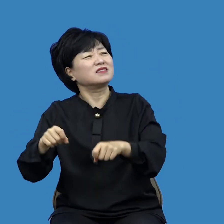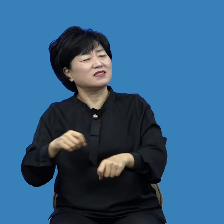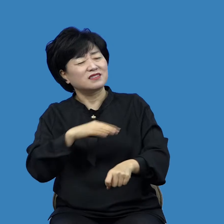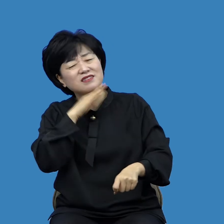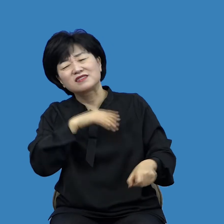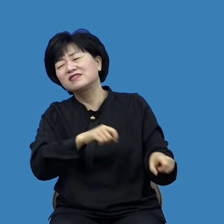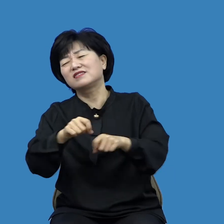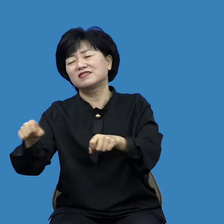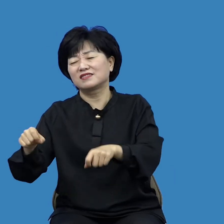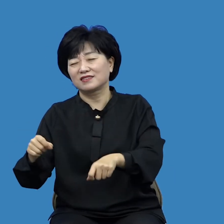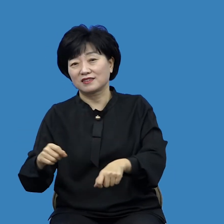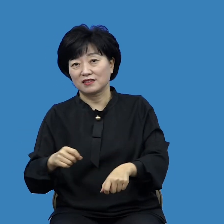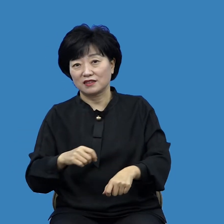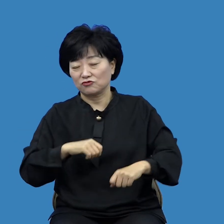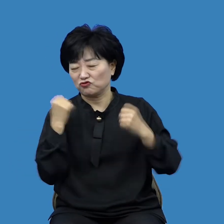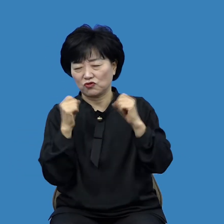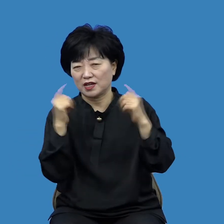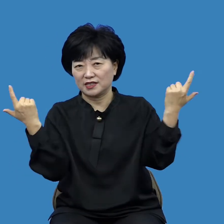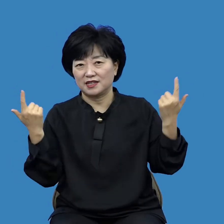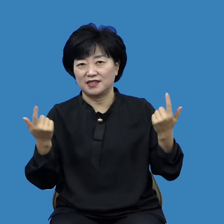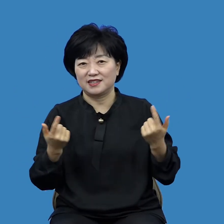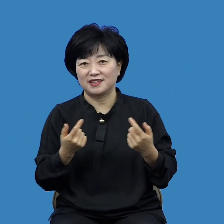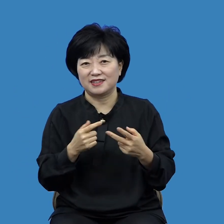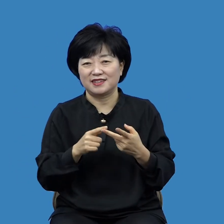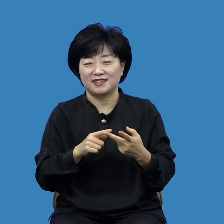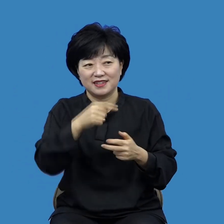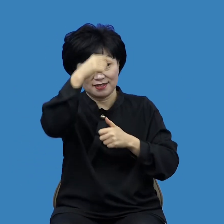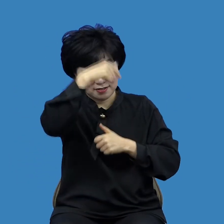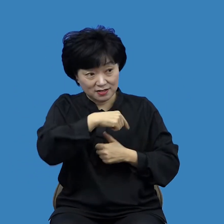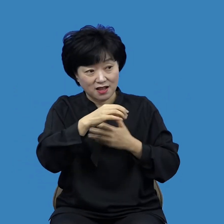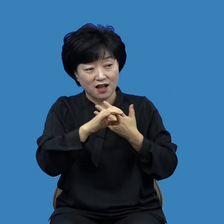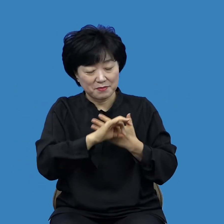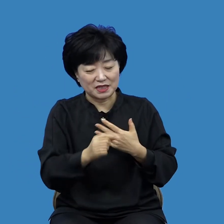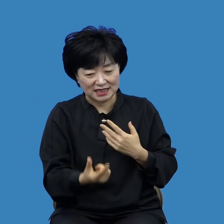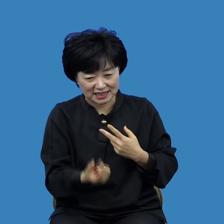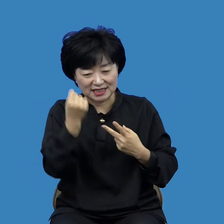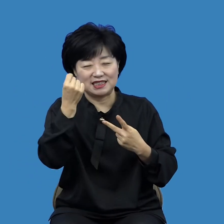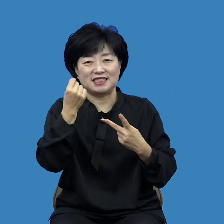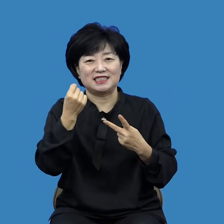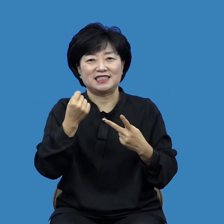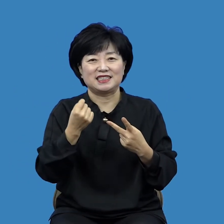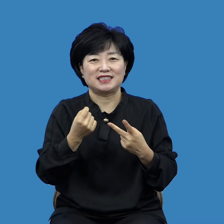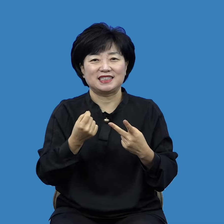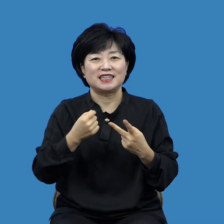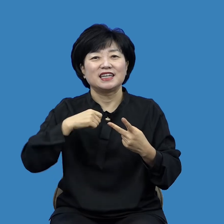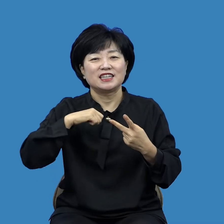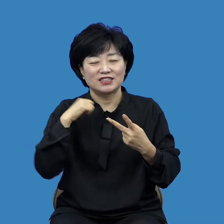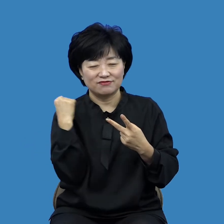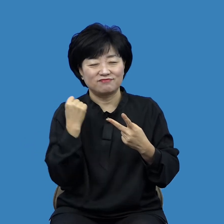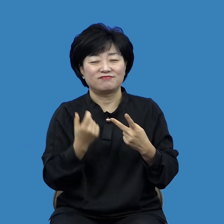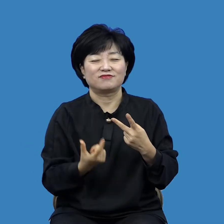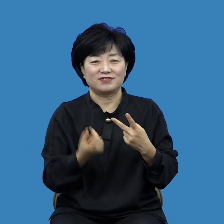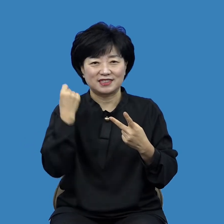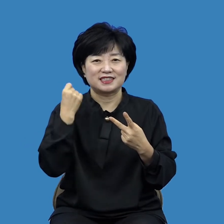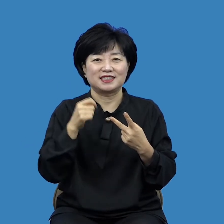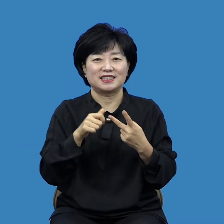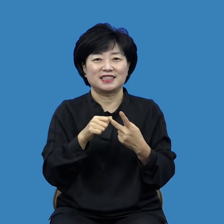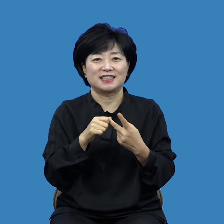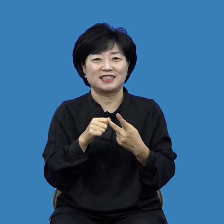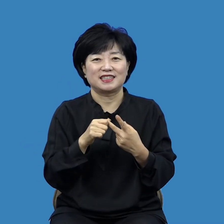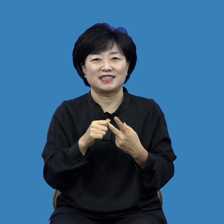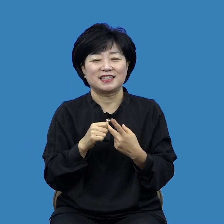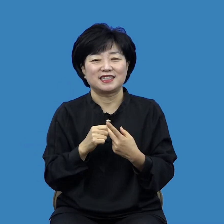순종이 아니야. 이거는 하라 그랬으면 어떻게 해야 되는 거예요? 즉시 해야 되는 거예요. 즉시. 순종은 즉시 하는 겁니다. 우리 아이들,